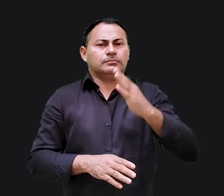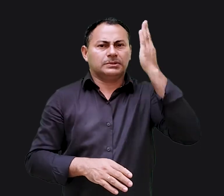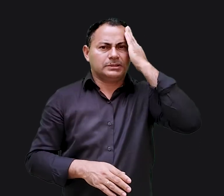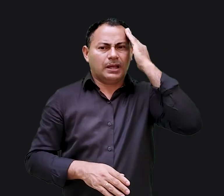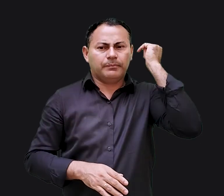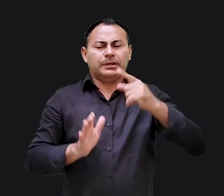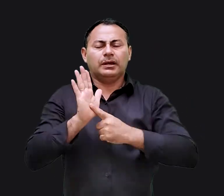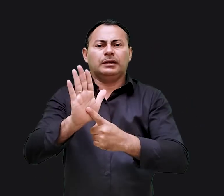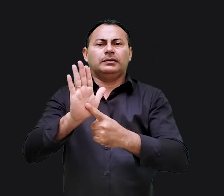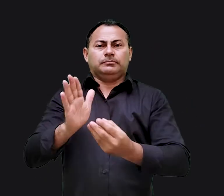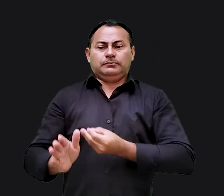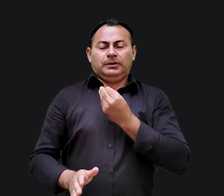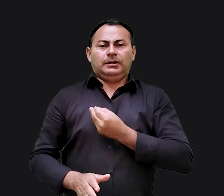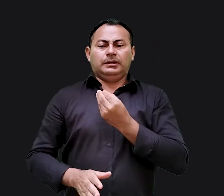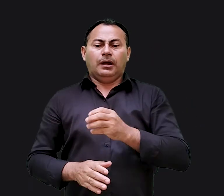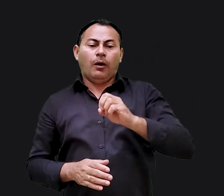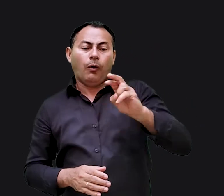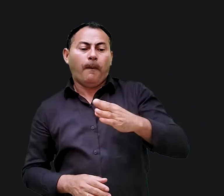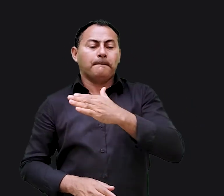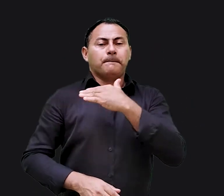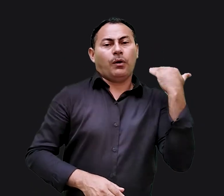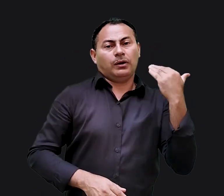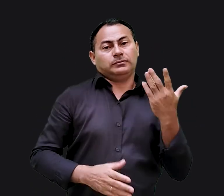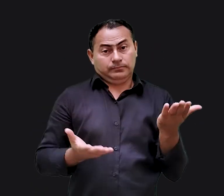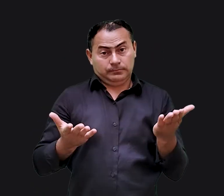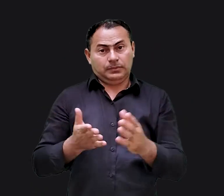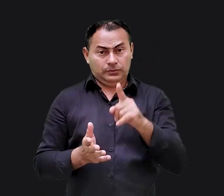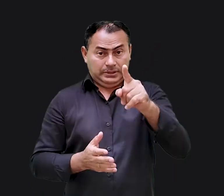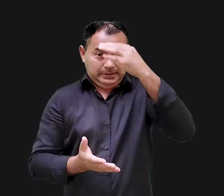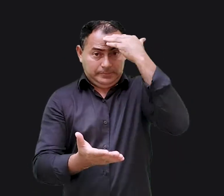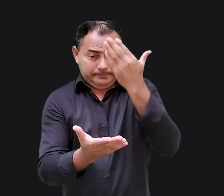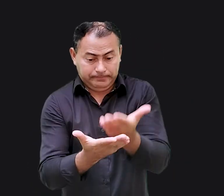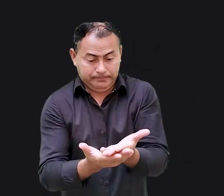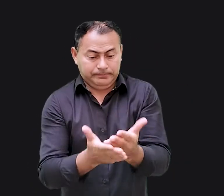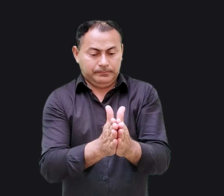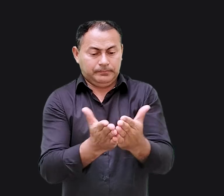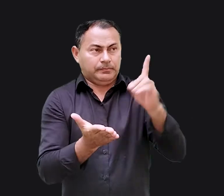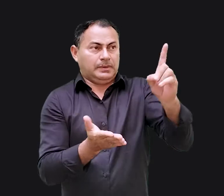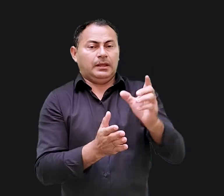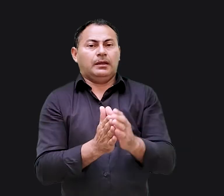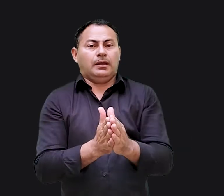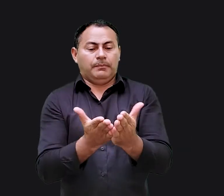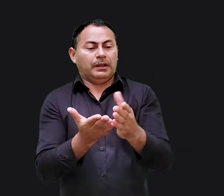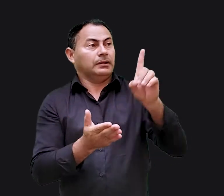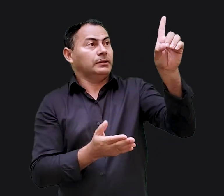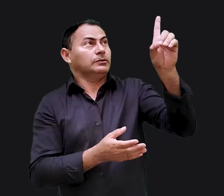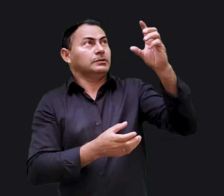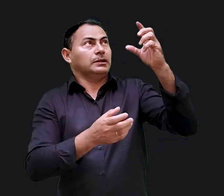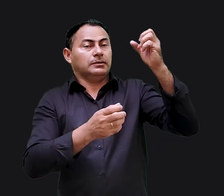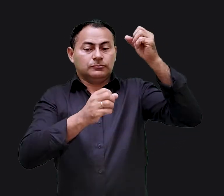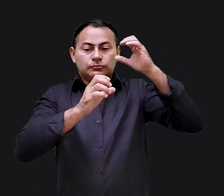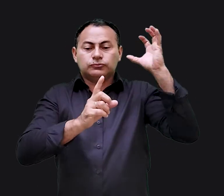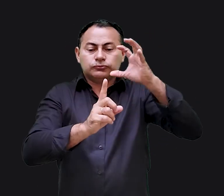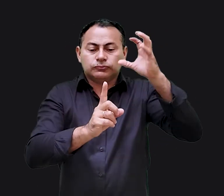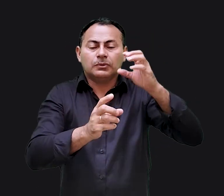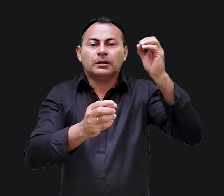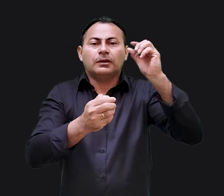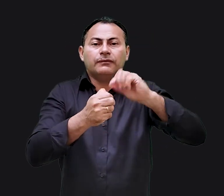uma fragrância de vida ou de morte. Se você acredita que a Bíblia é a palavra inspirada de Deus, deve, como